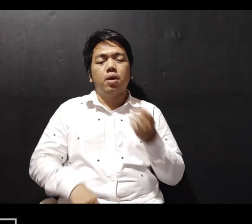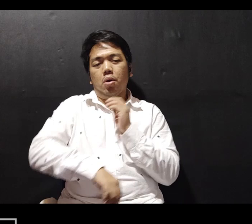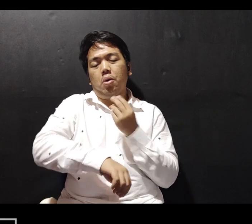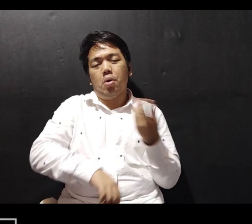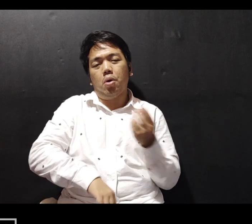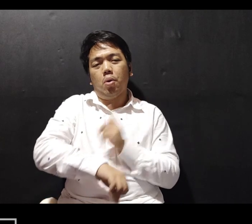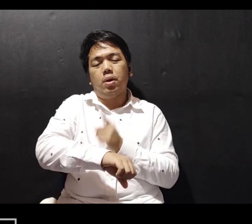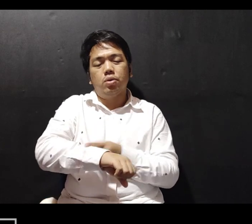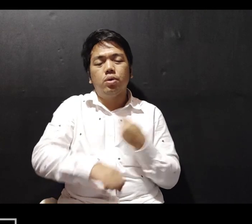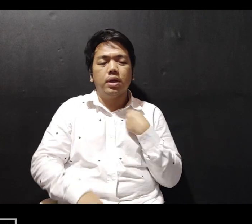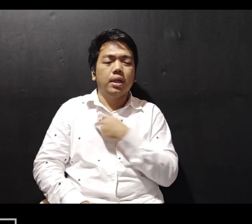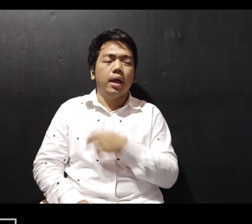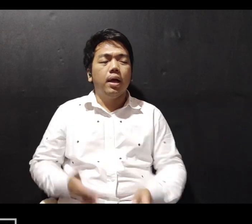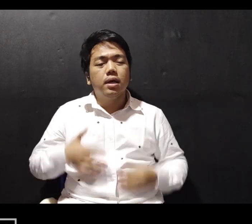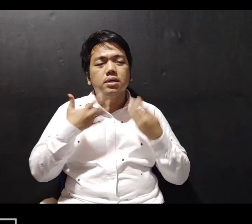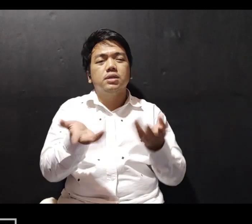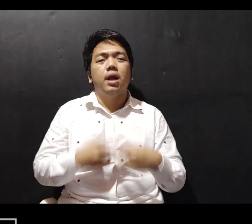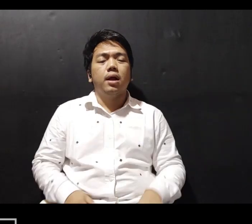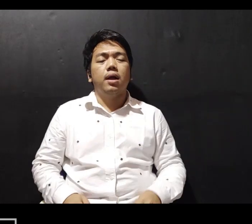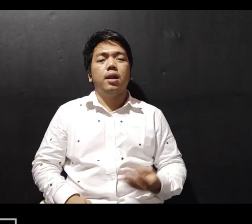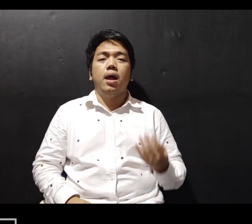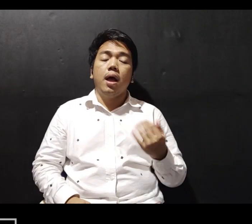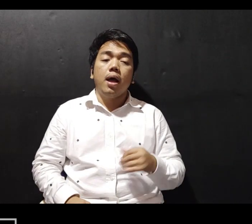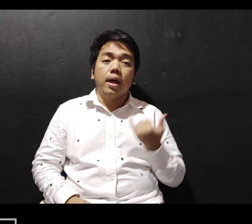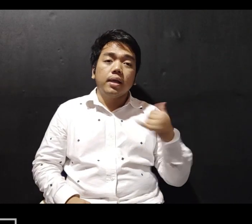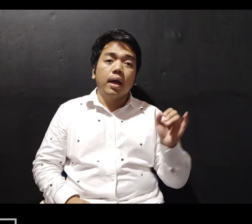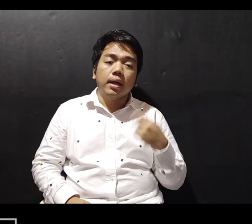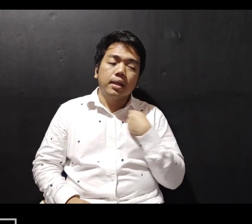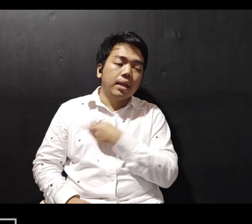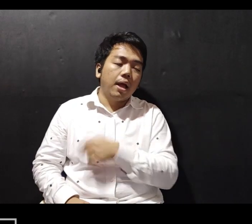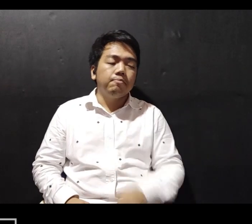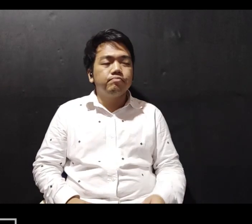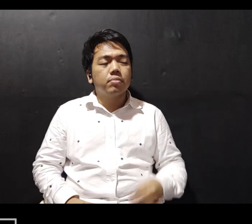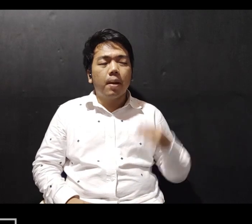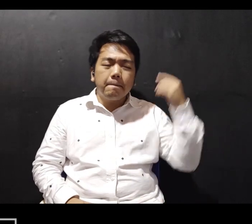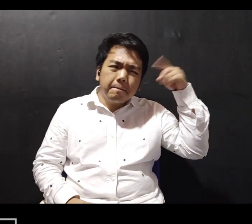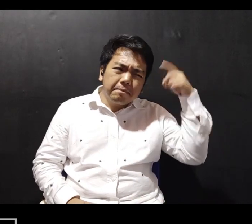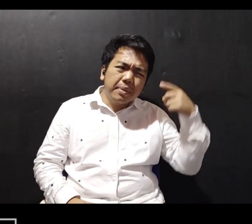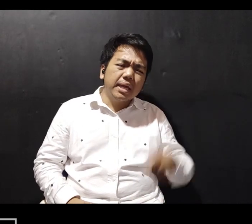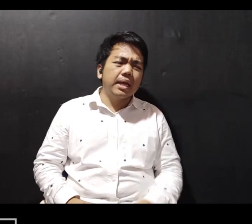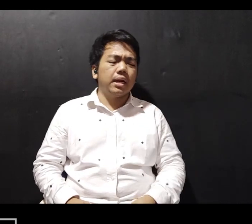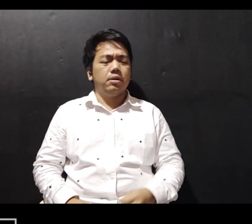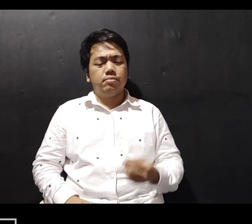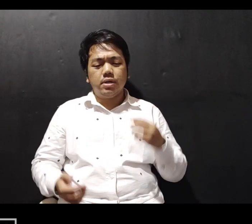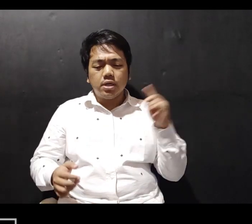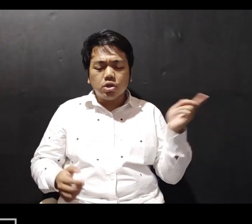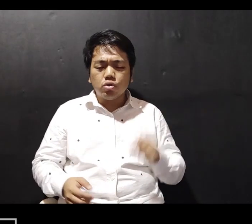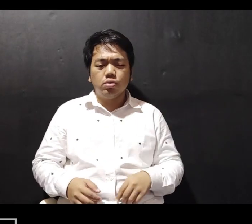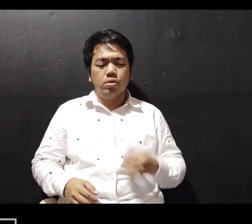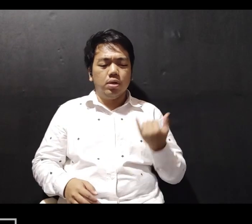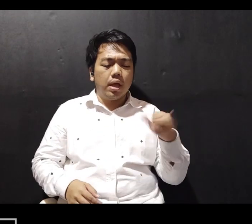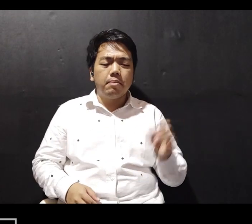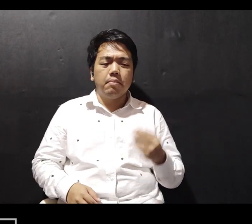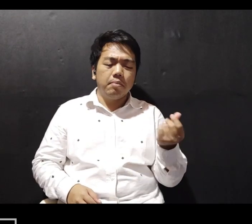menyerahkan hal-hal yang kita anggap paling berharga kepada Tuhan, hal-hal itu menjadi bagian daripada Tuhan untuk menjaganya. Hal-hal itu akan dipenuhi